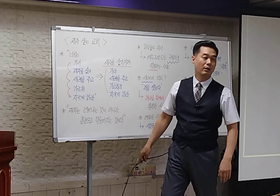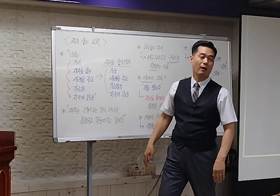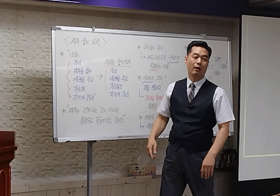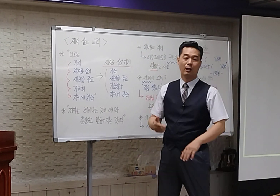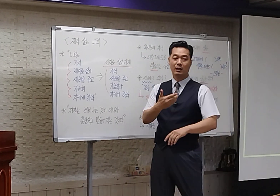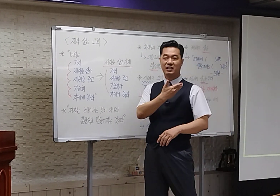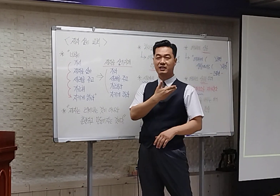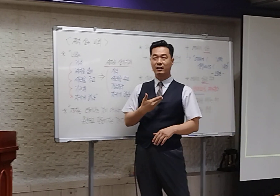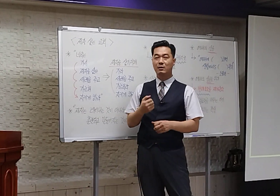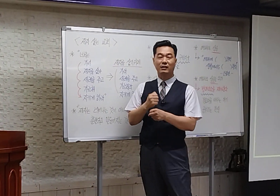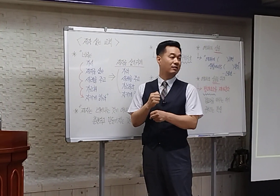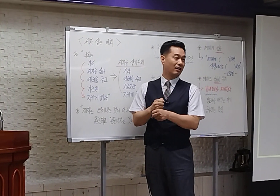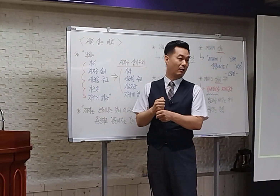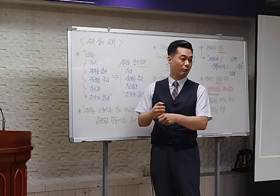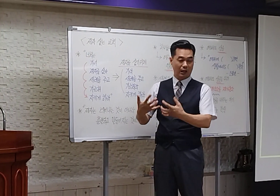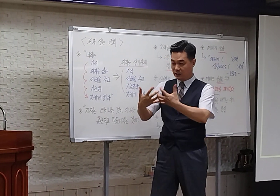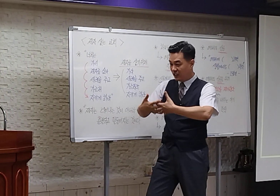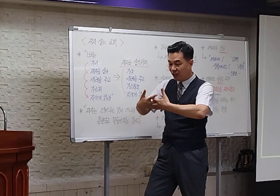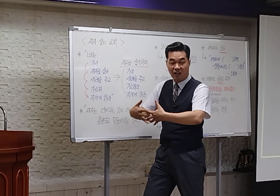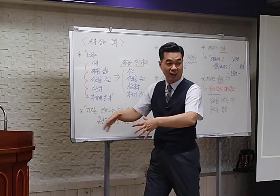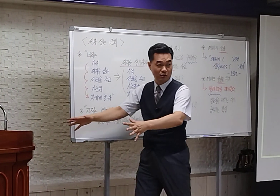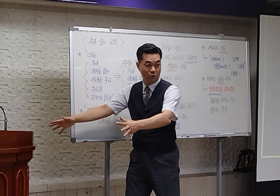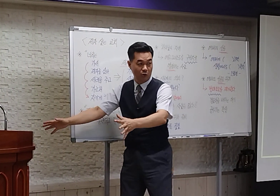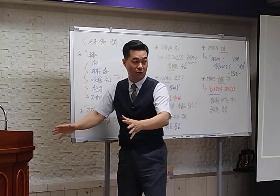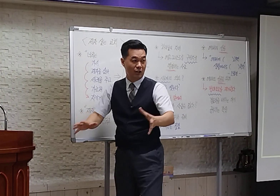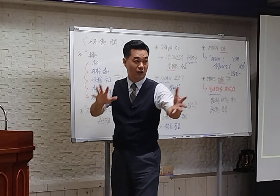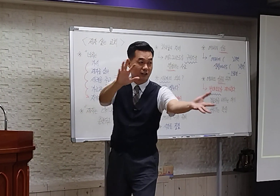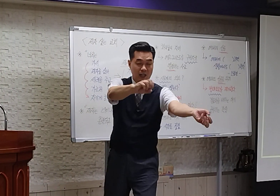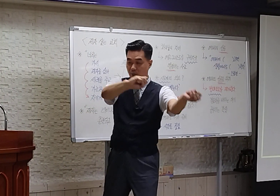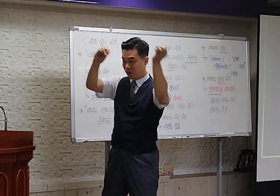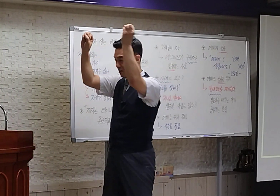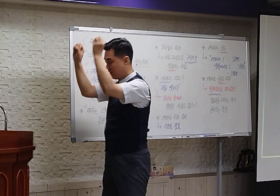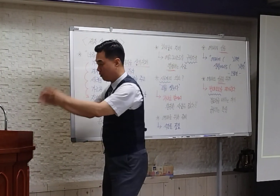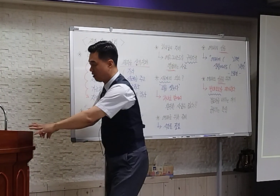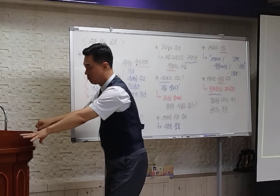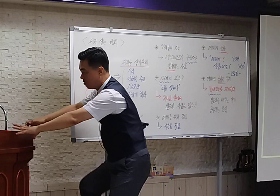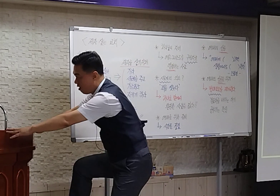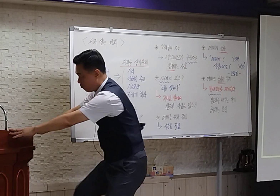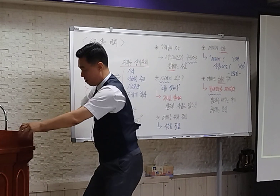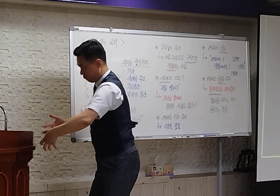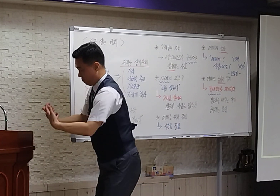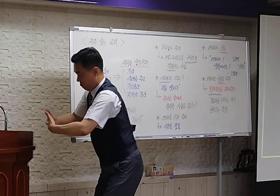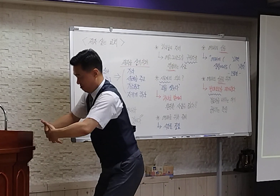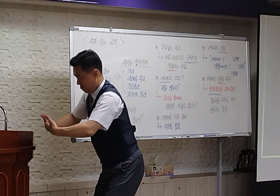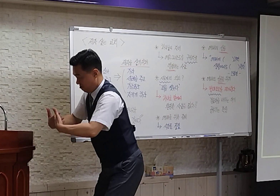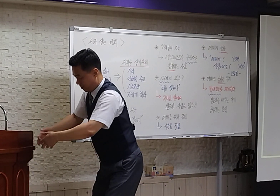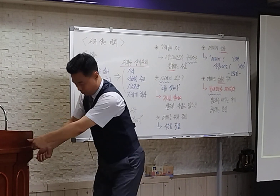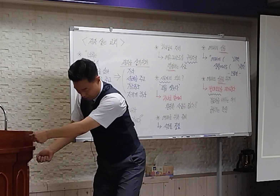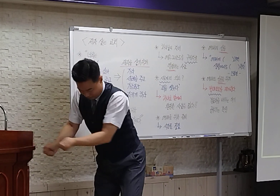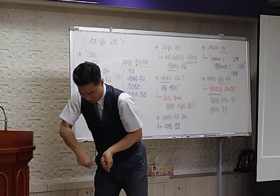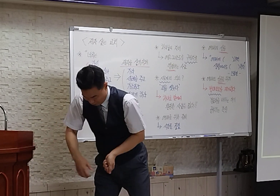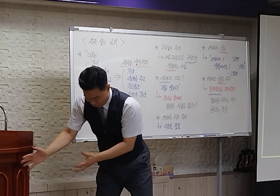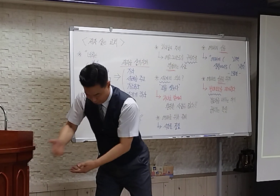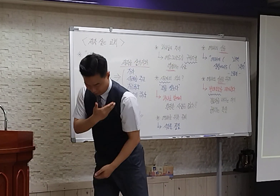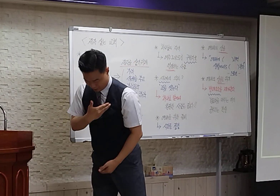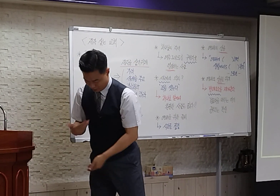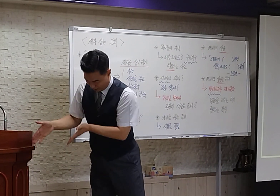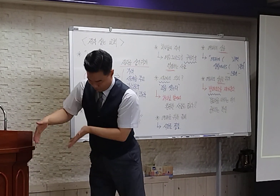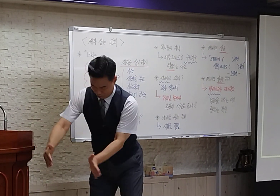근데 제자를 만든다 그러면 우리가 기계를 하나 가지고 여기다 사람을 탁 집어넣어가지고 탁 열면 제자가 톡